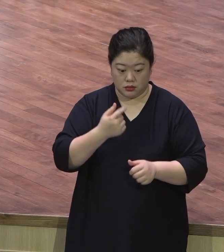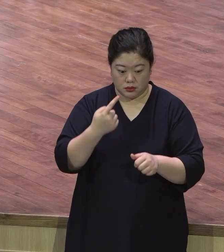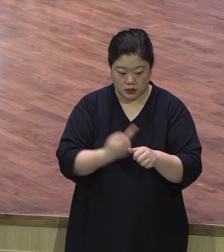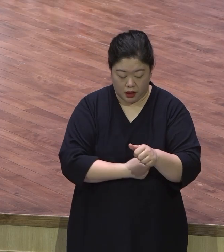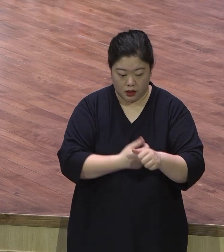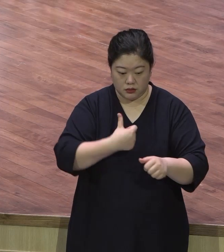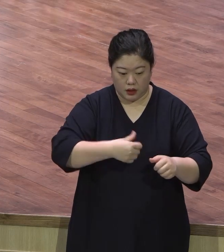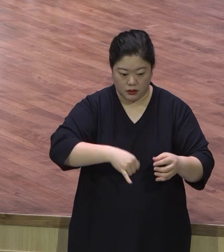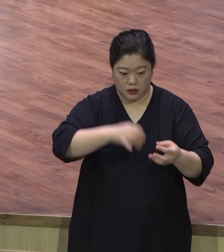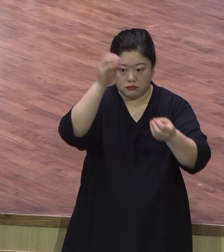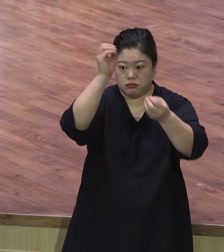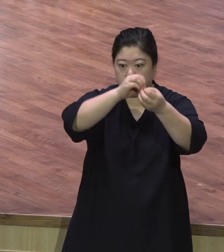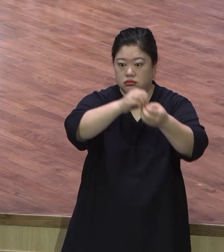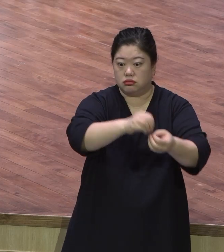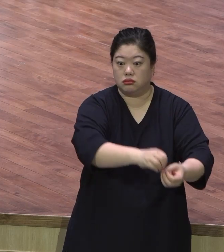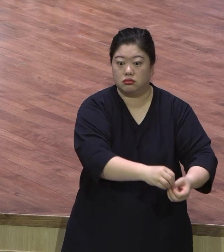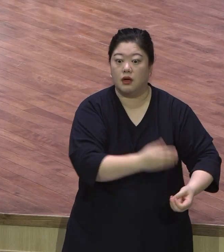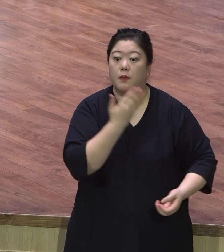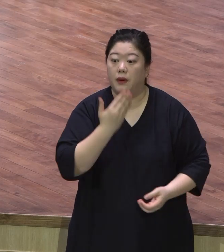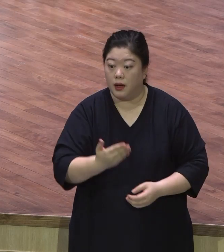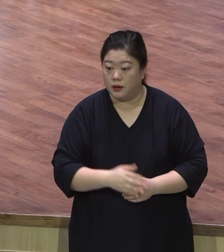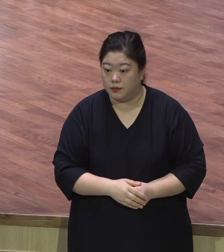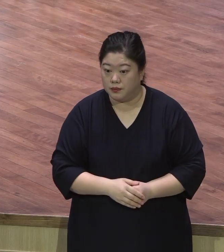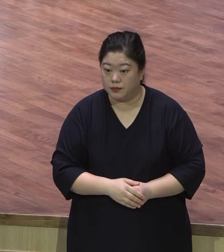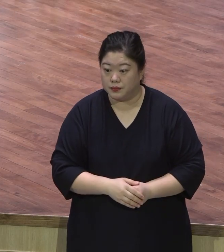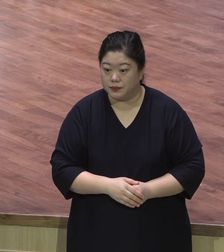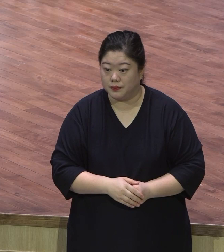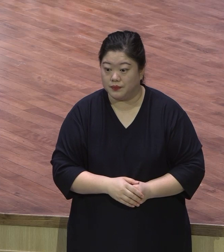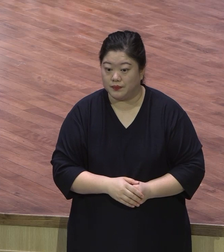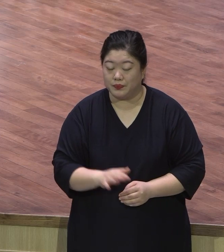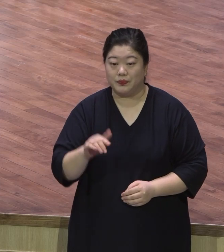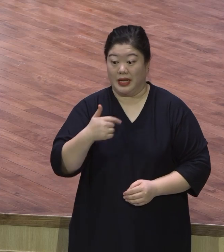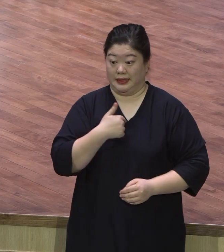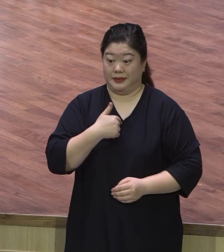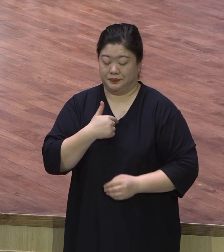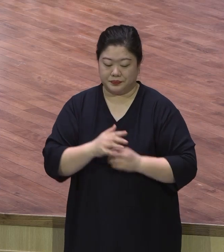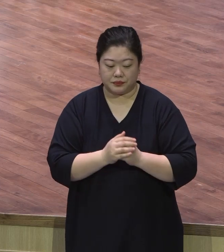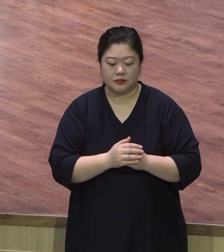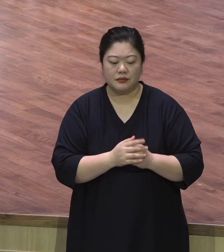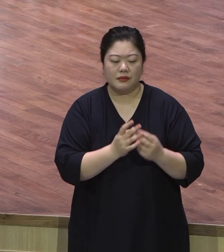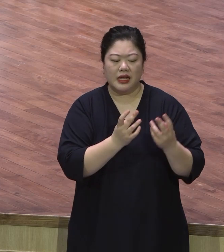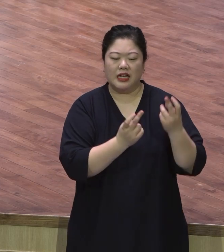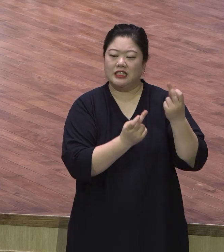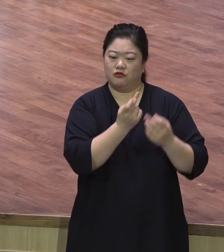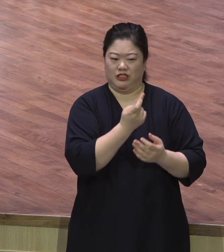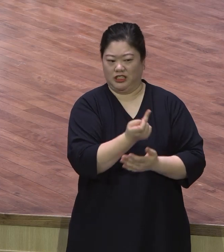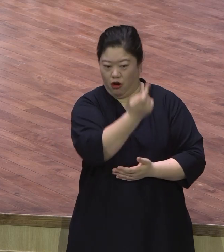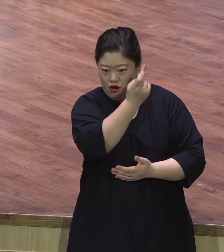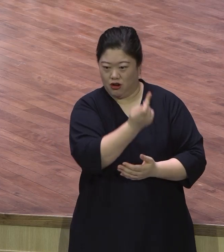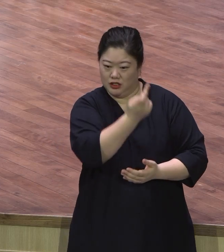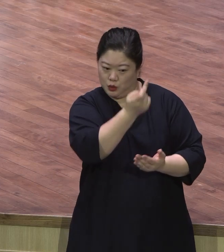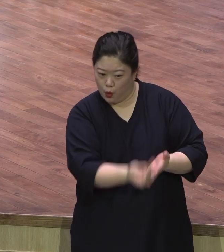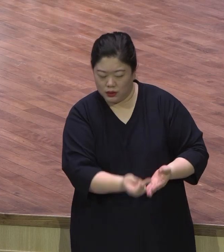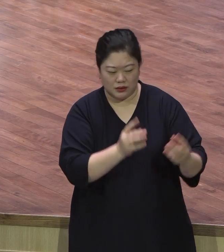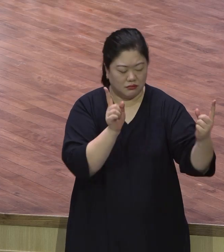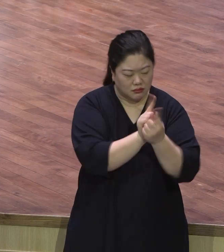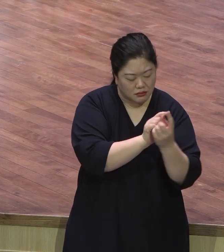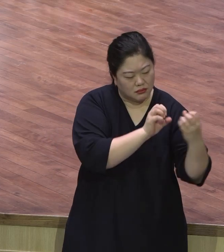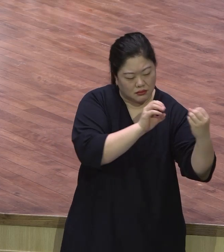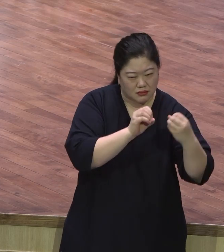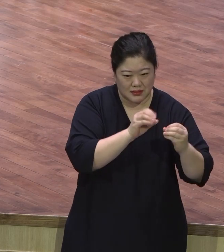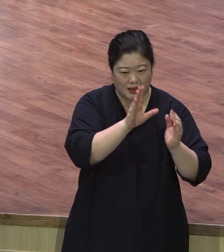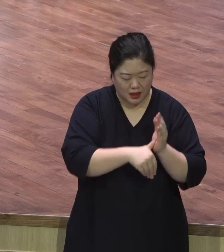후손들을 위한 거라고 우리 형제들은 먹을 때마다 그 사람 어머니의 기도가 아버지의 순수한 믿음이